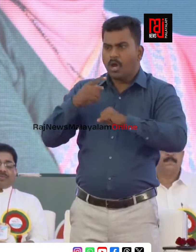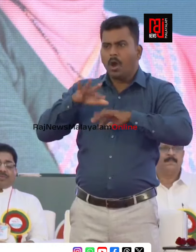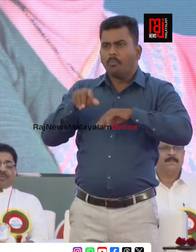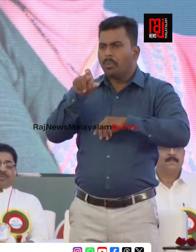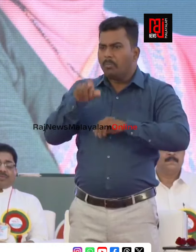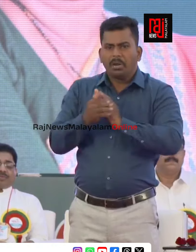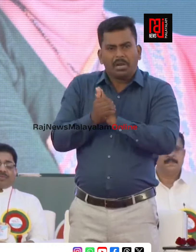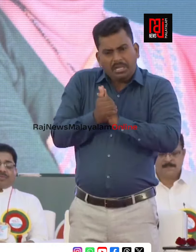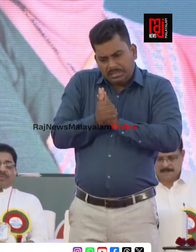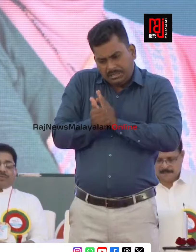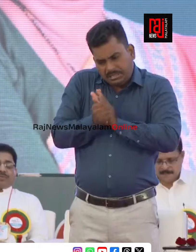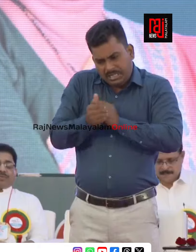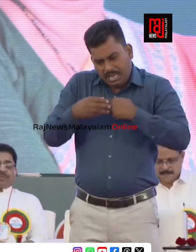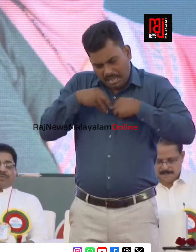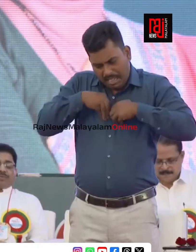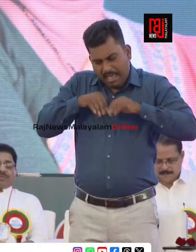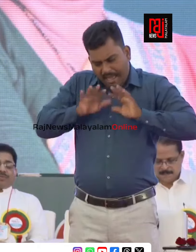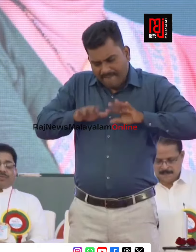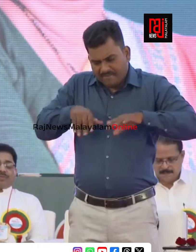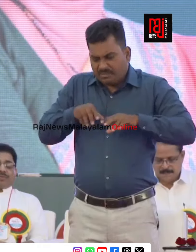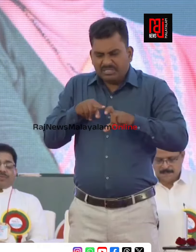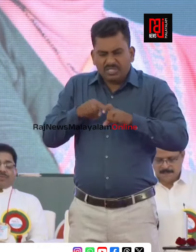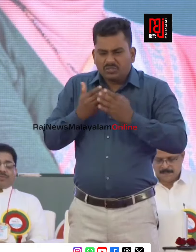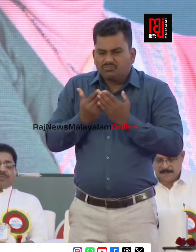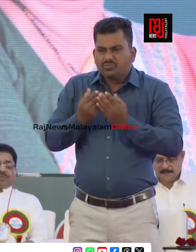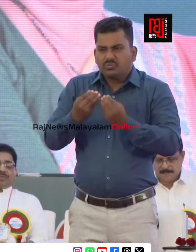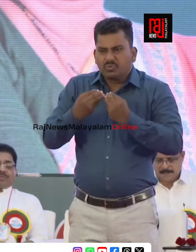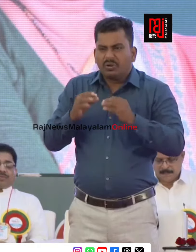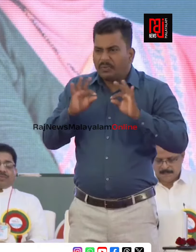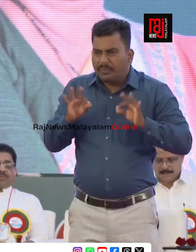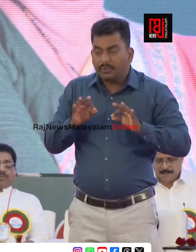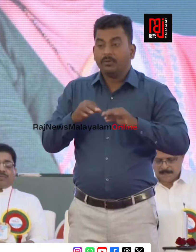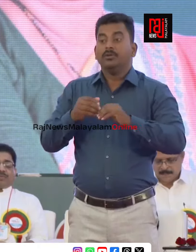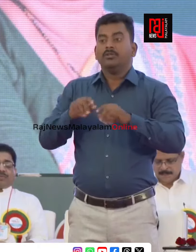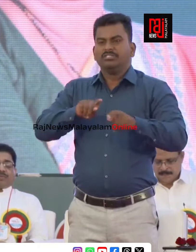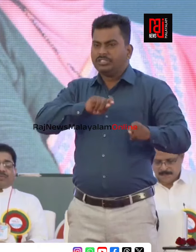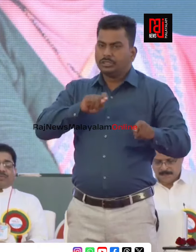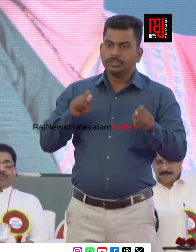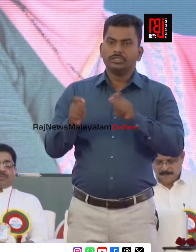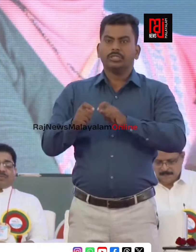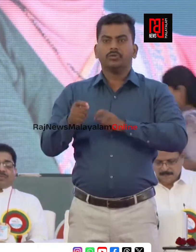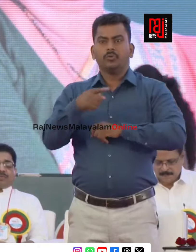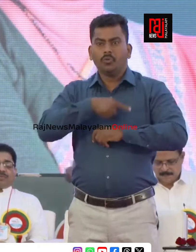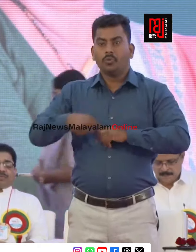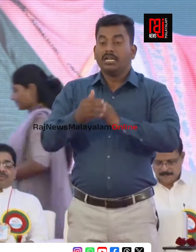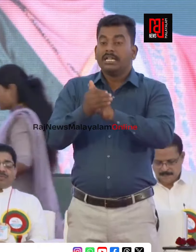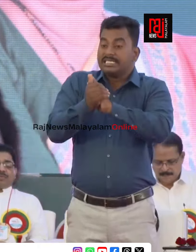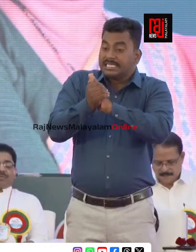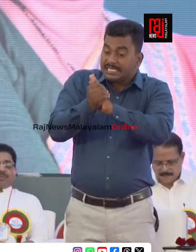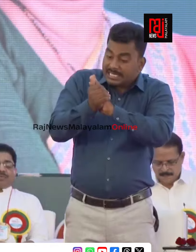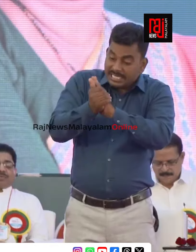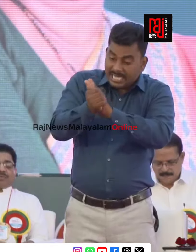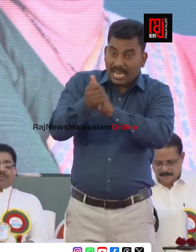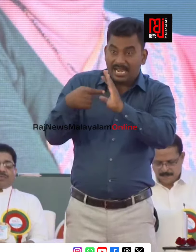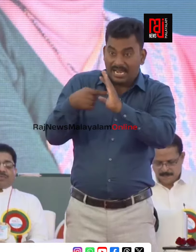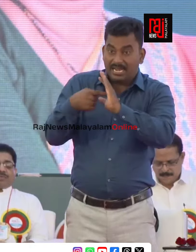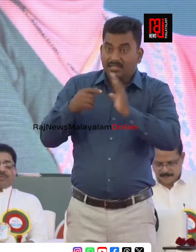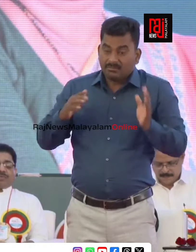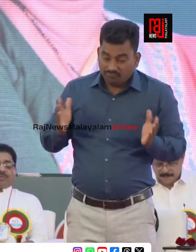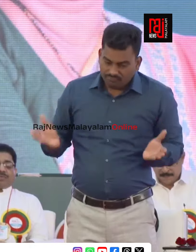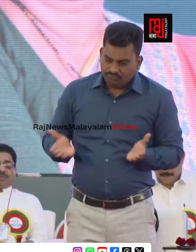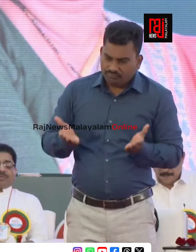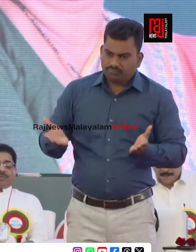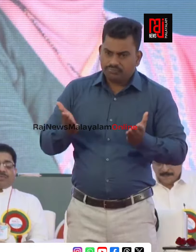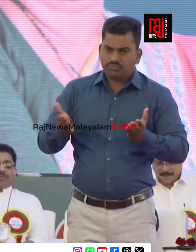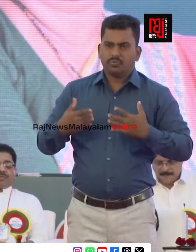ഒരു വരുമാനദായകമായ സംരംഭങ്ങളിലേക്ക് പോകാൻ കഴിയുന്ന വിധത്തിൽ വൈദഗ്ധ്യ പോഷണത്തിന് സാധ്യമായ